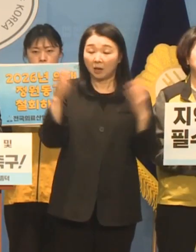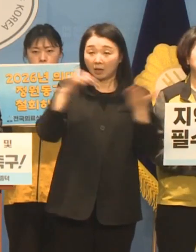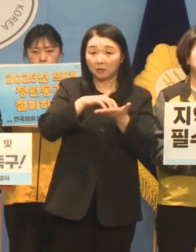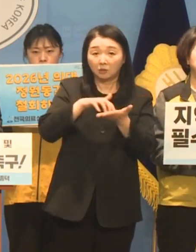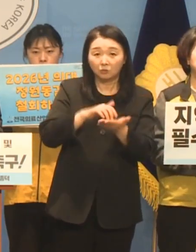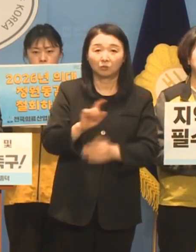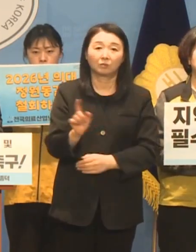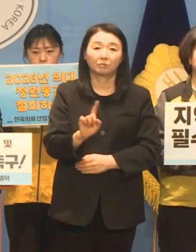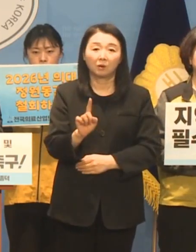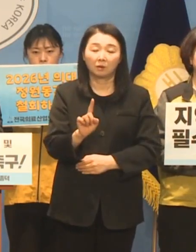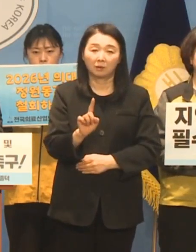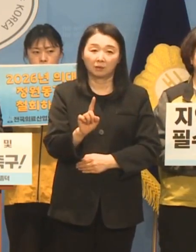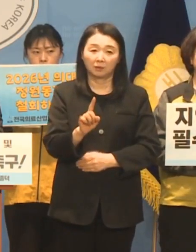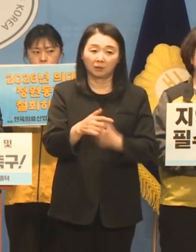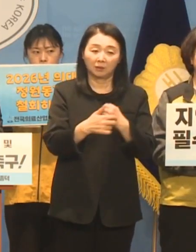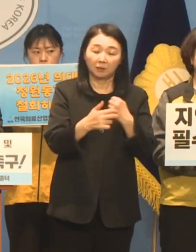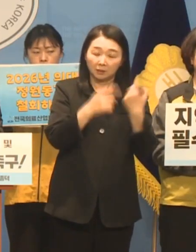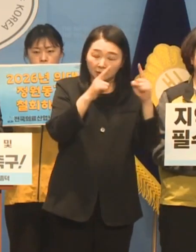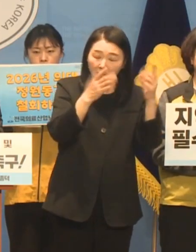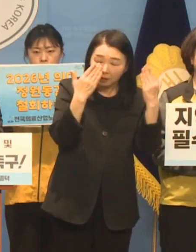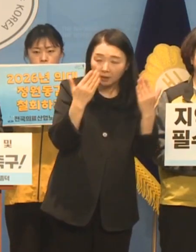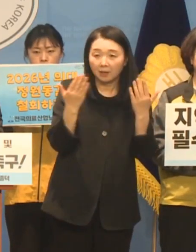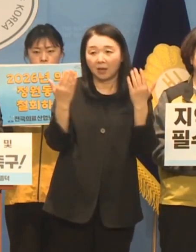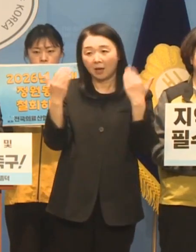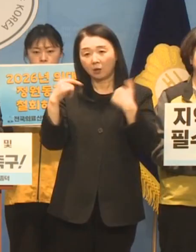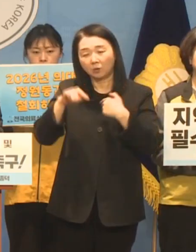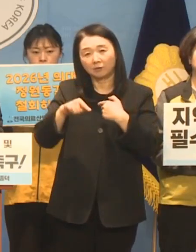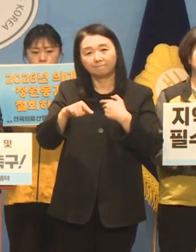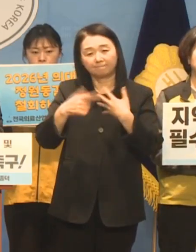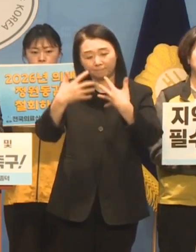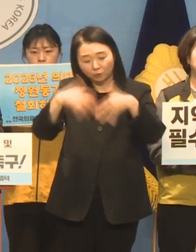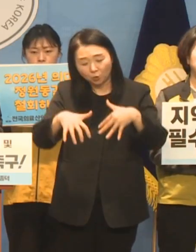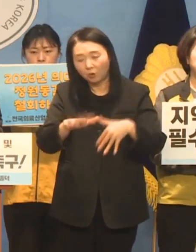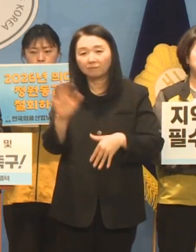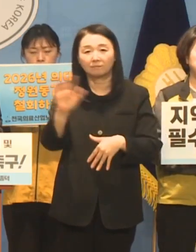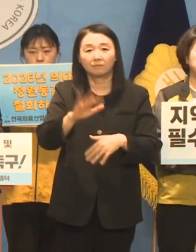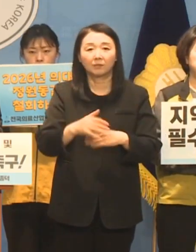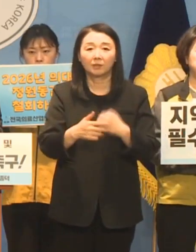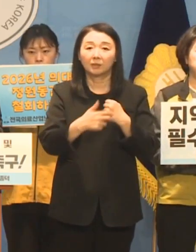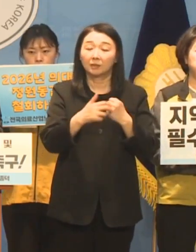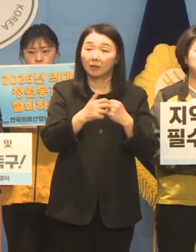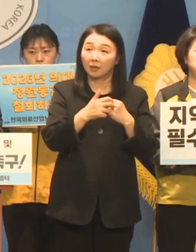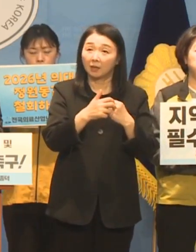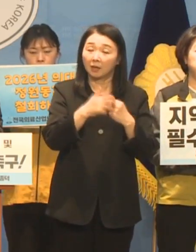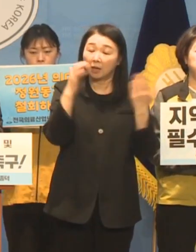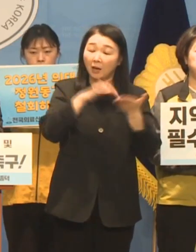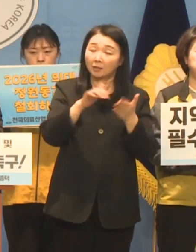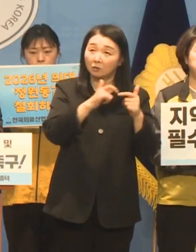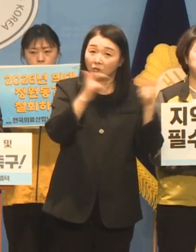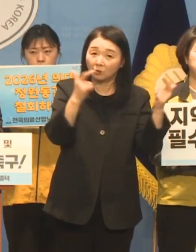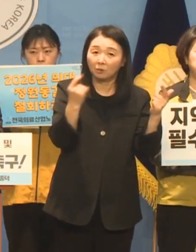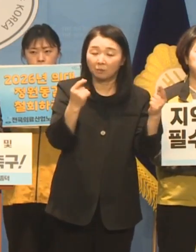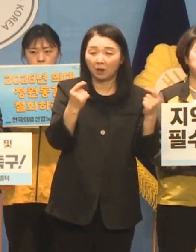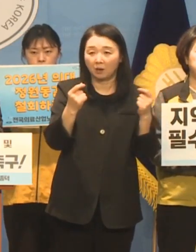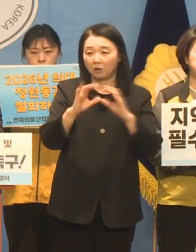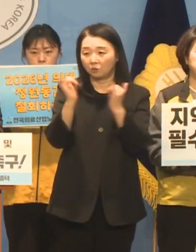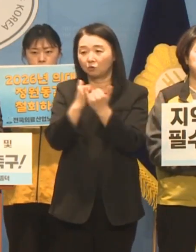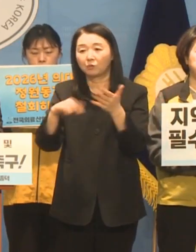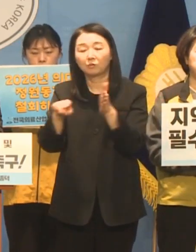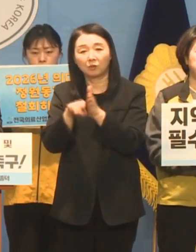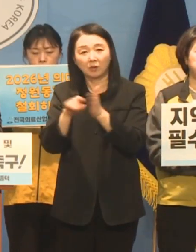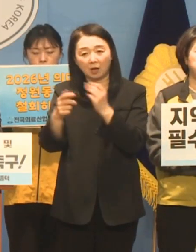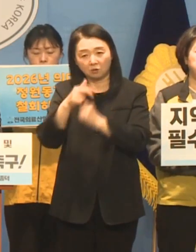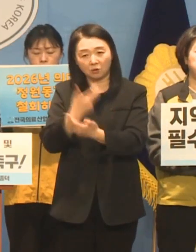학교 복귀의 조건이 절대 될 수 없습니다. 의대 정원은 오로지 국민을 위한 의료 개혁